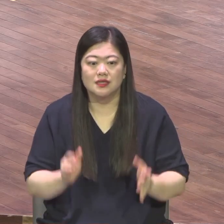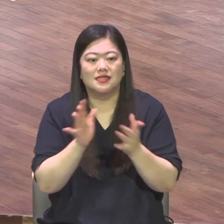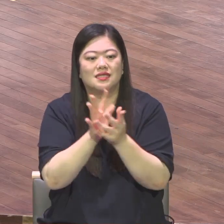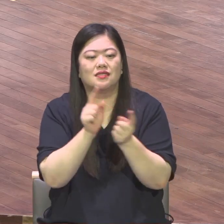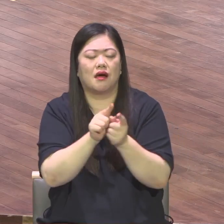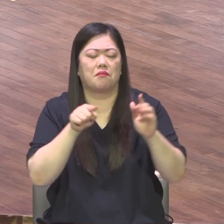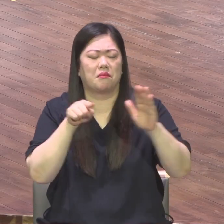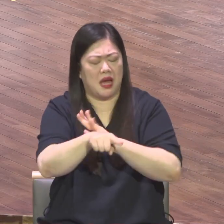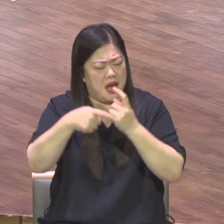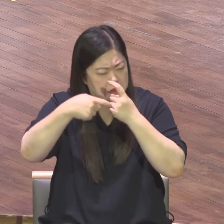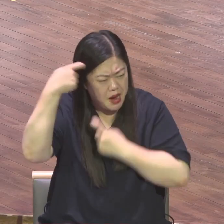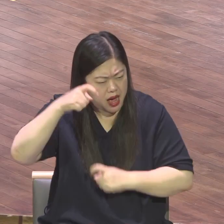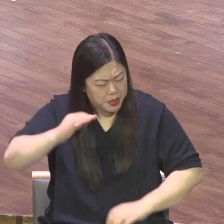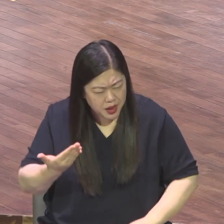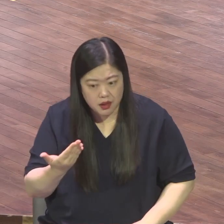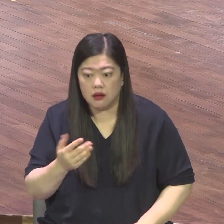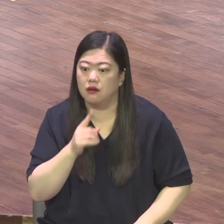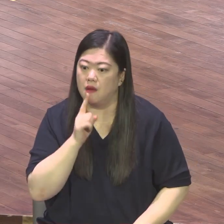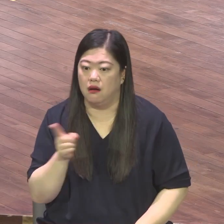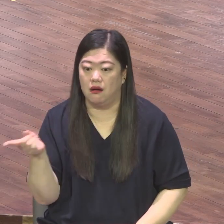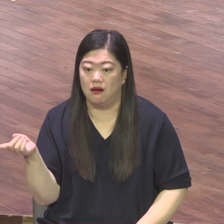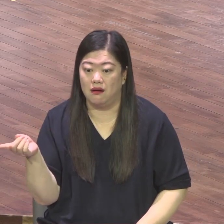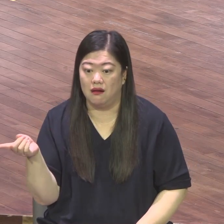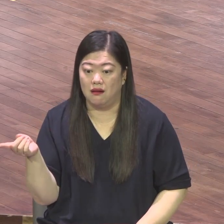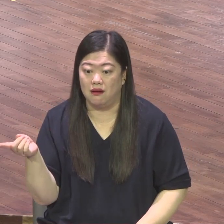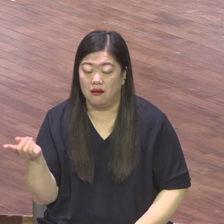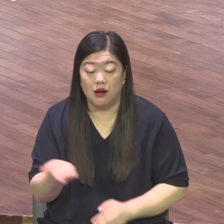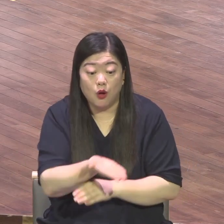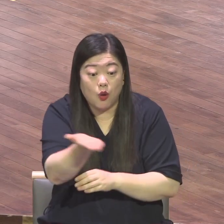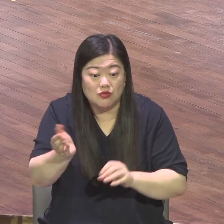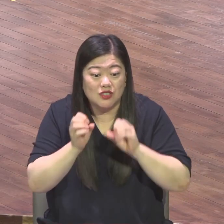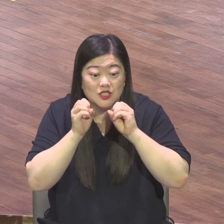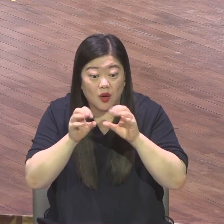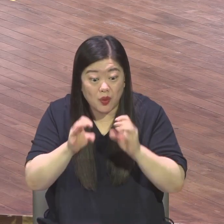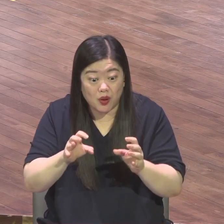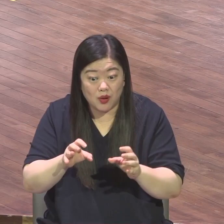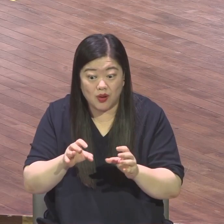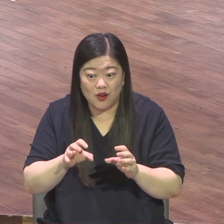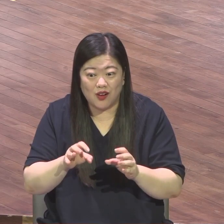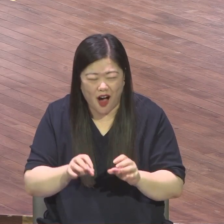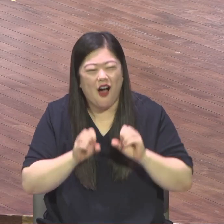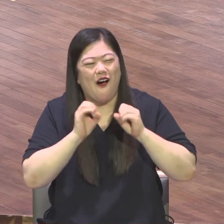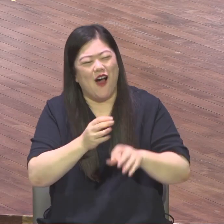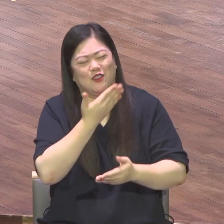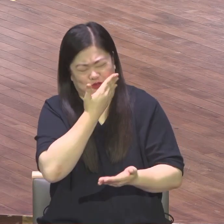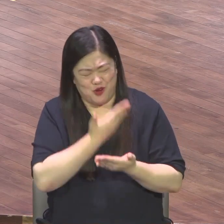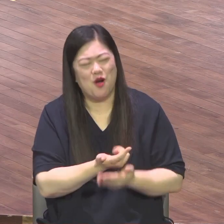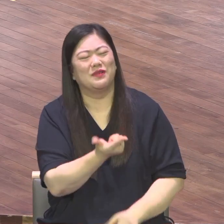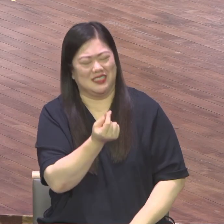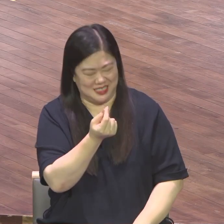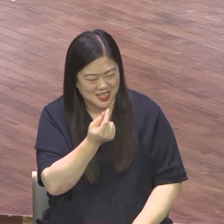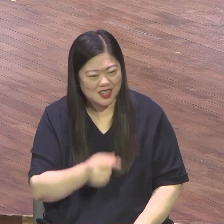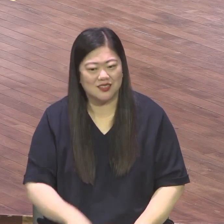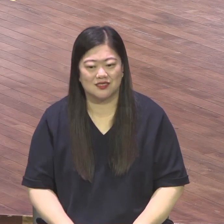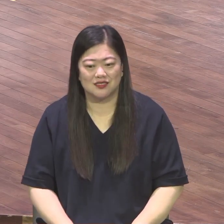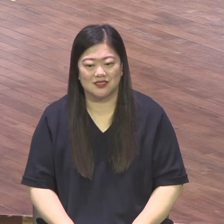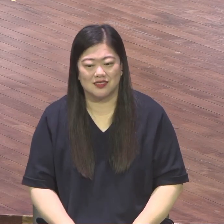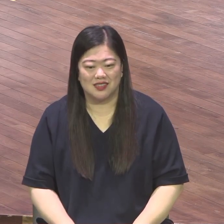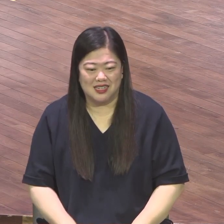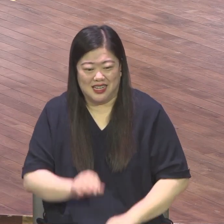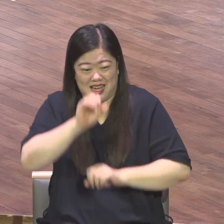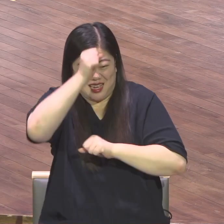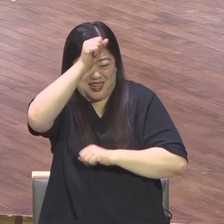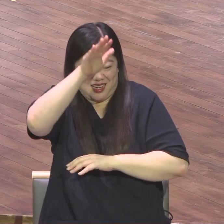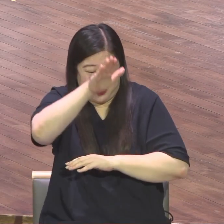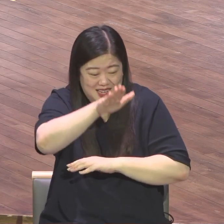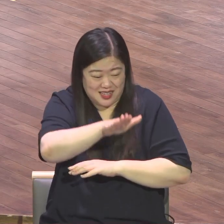여러분 현장 안 가면 뭔 답이 있어요. 현장 가면 여러분 가정 문제 여러분 물질 문제 건강 문제 현장 가면 다 해결된다니까. 그래서